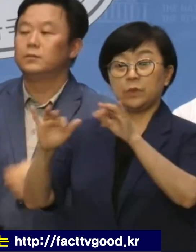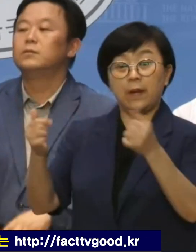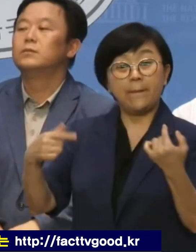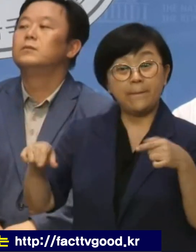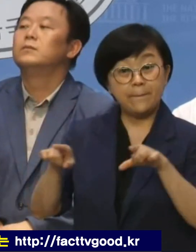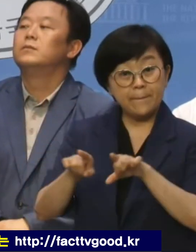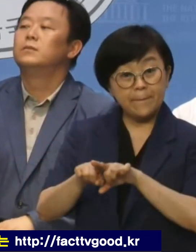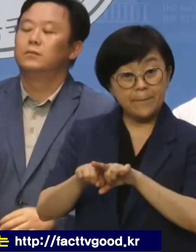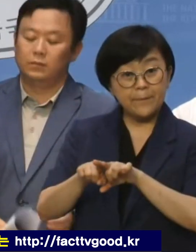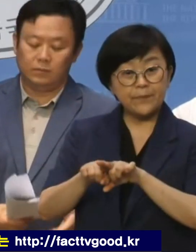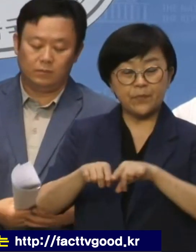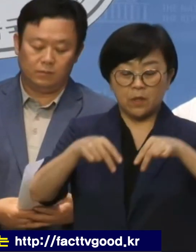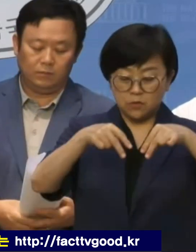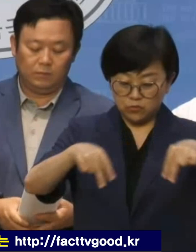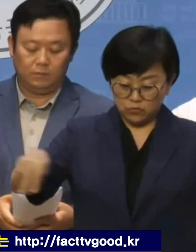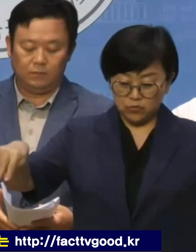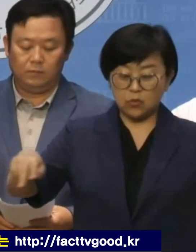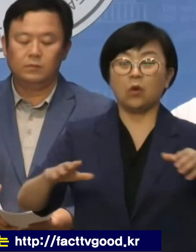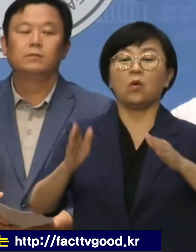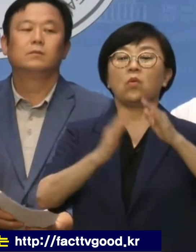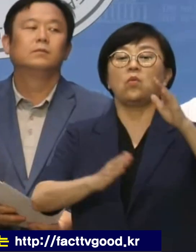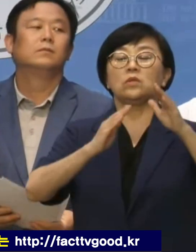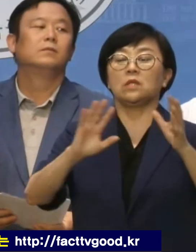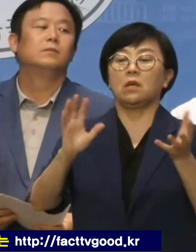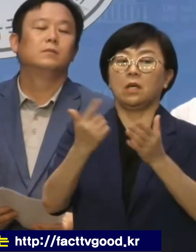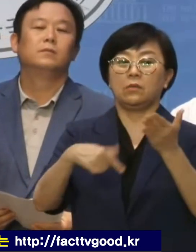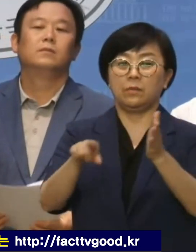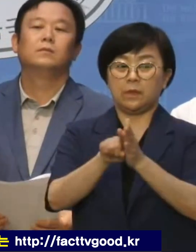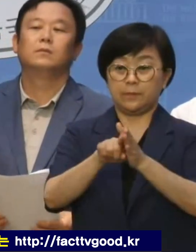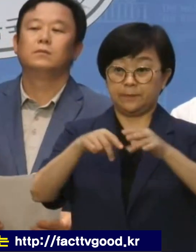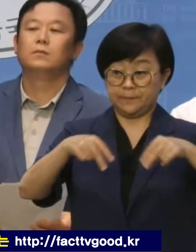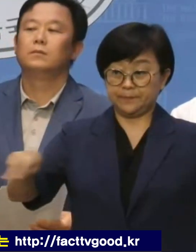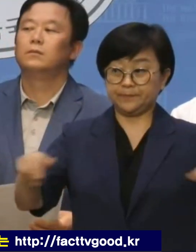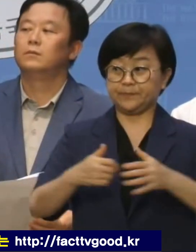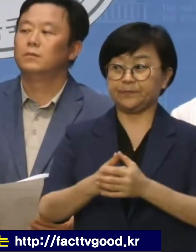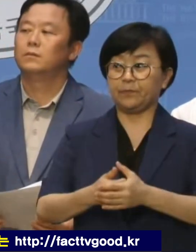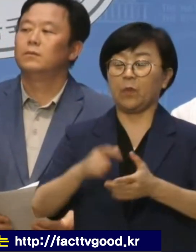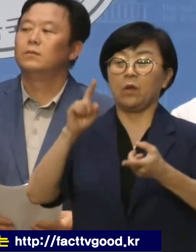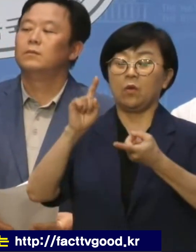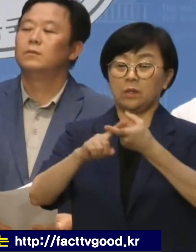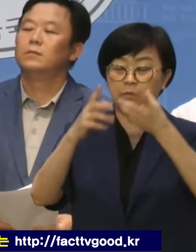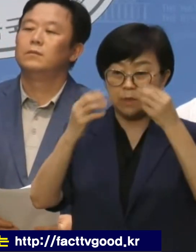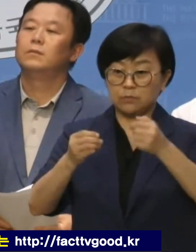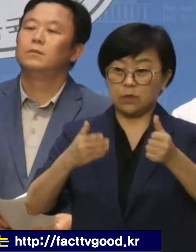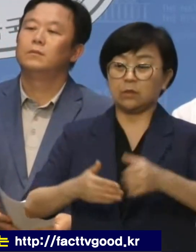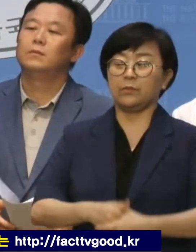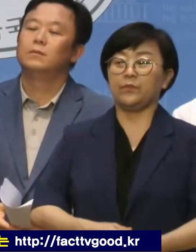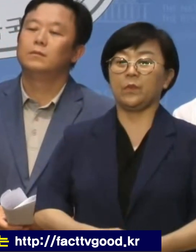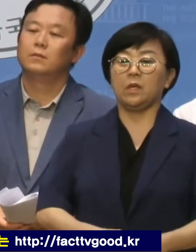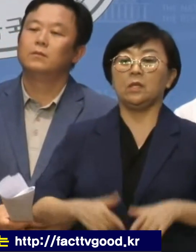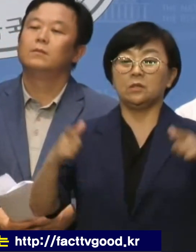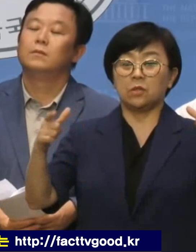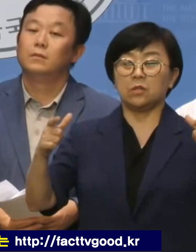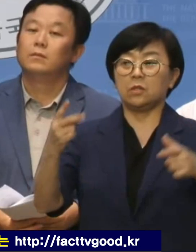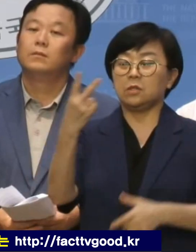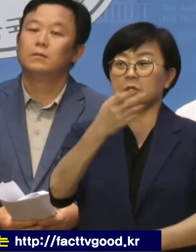같이 좀 이 자리를 좀 공론하기 위해서 이 자리에 나왔습니다. 기자님들의 많은 관심 부탁드리고요. 저희